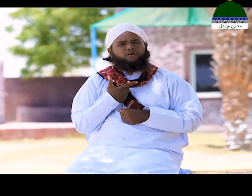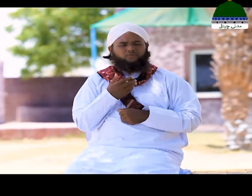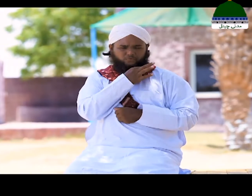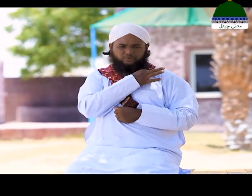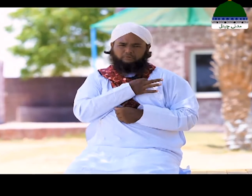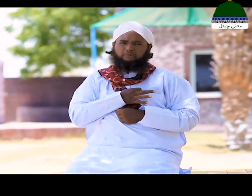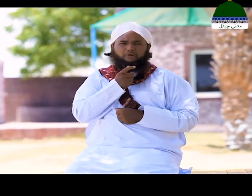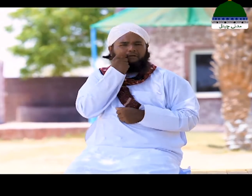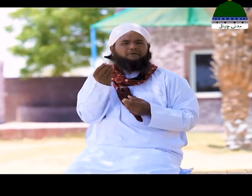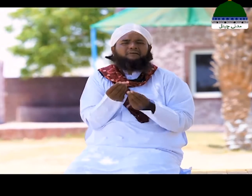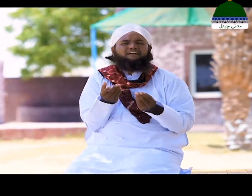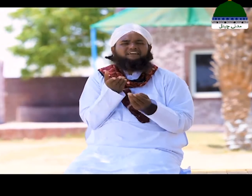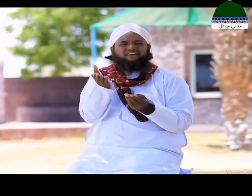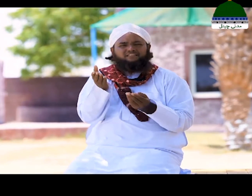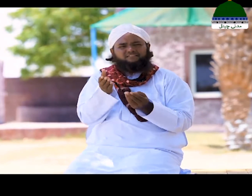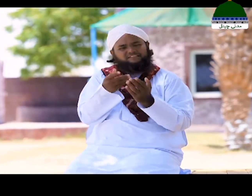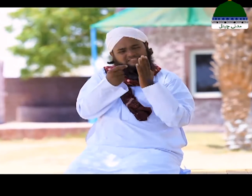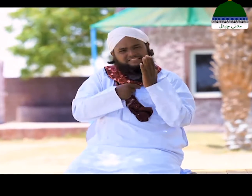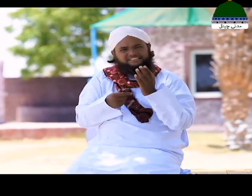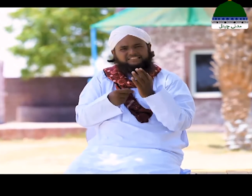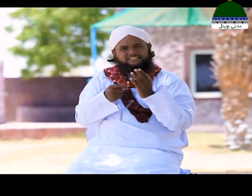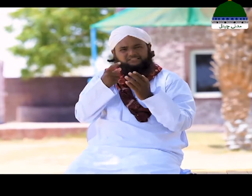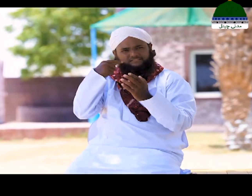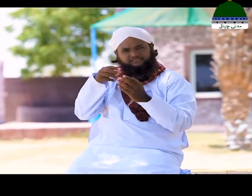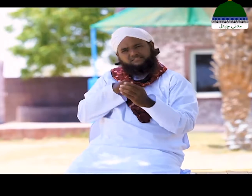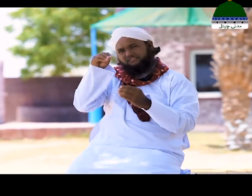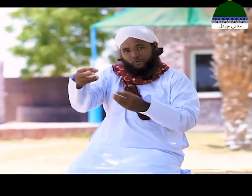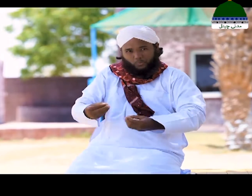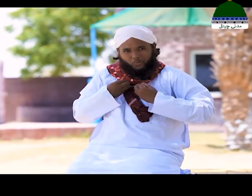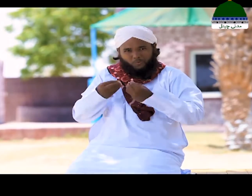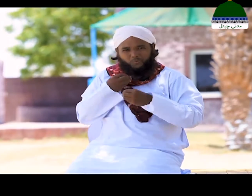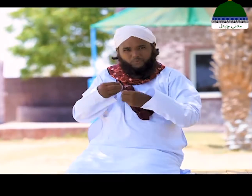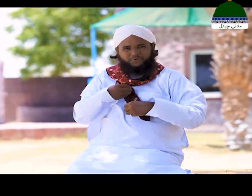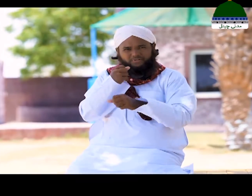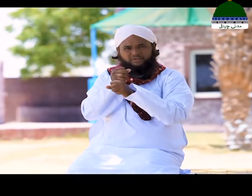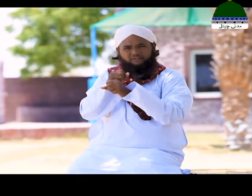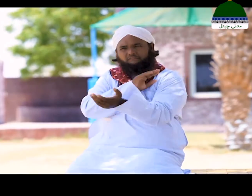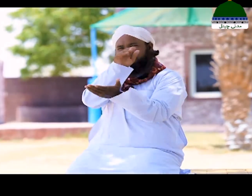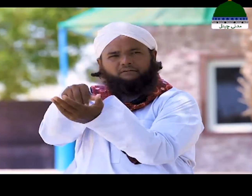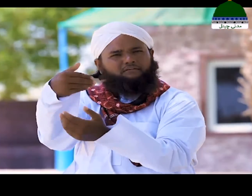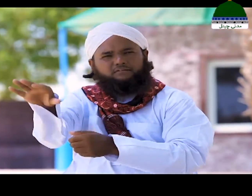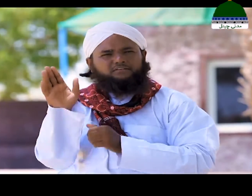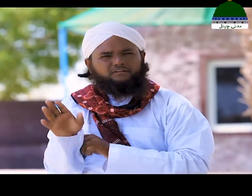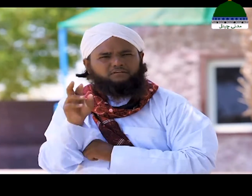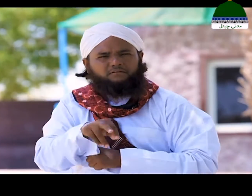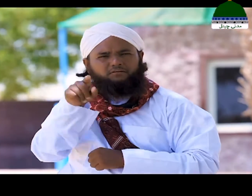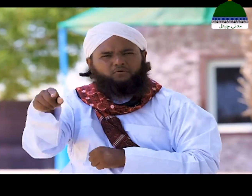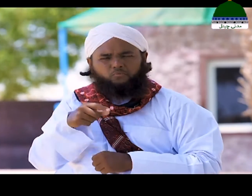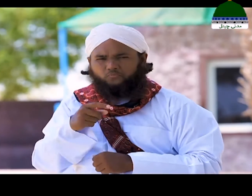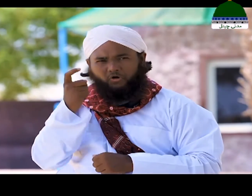خط حاسد کے حوالے کر دیا۔ وہ حاسد خط لے کر خوشی خوشی گورنر کے دربار کی طرف چل دیا۔ وہ یہ سوچ کر بہت خوش ہو رہا